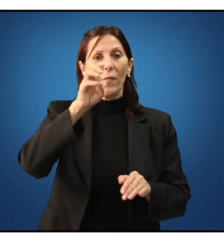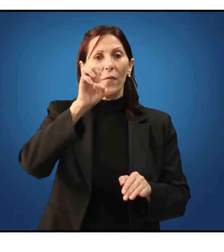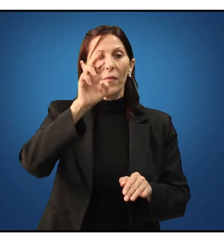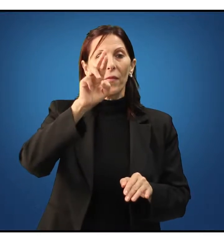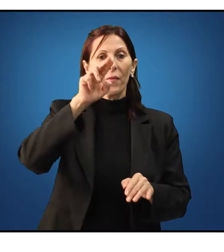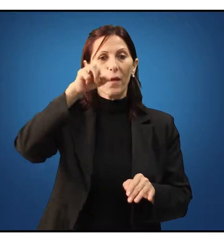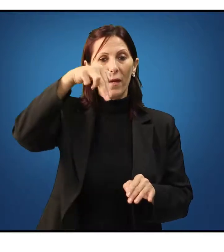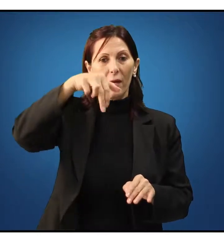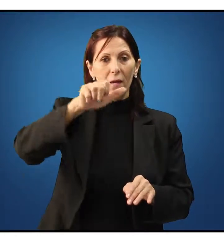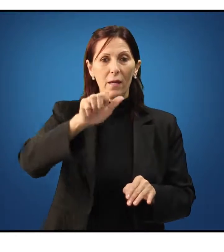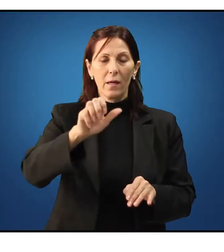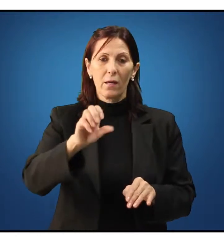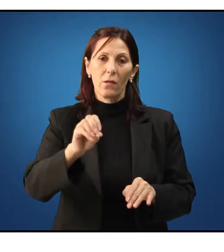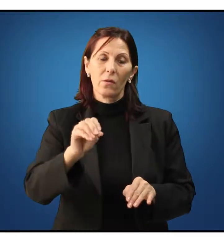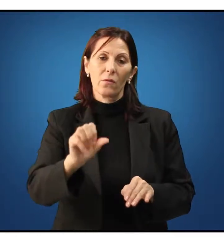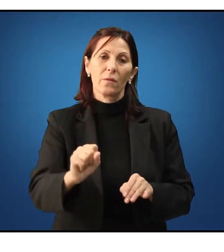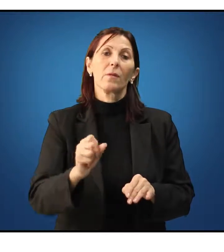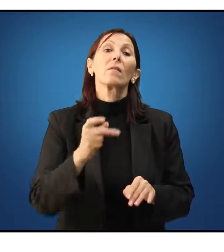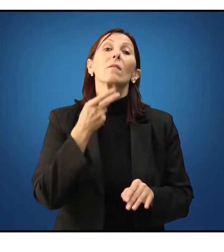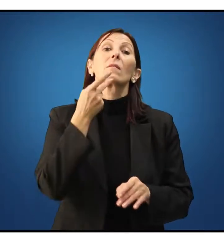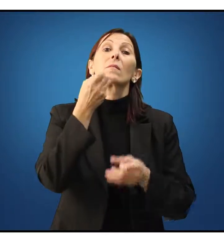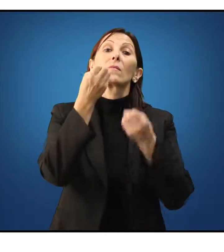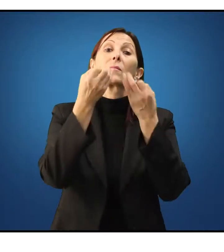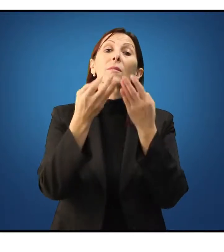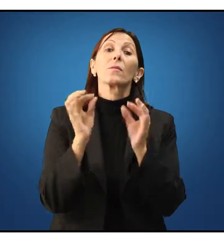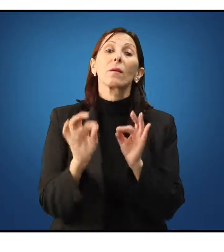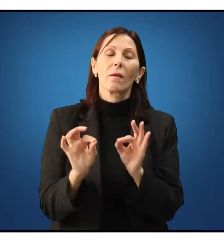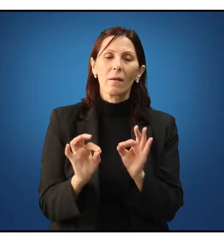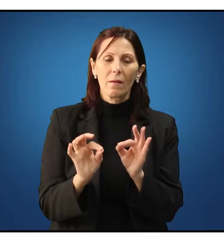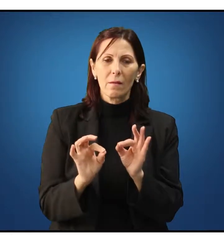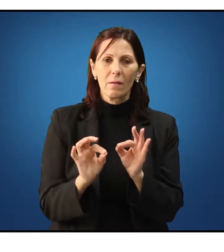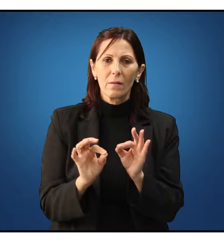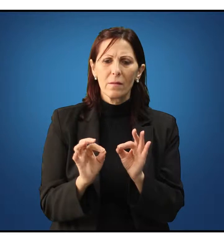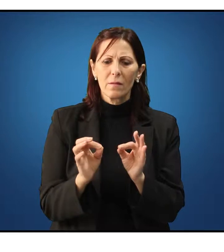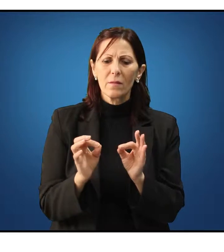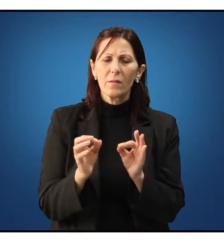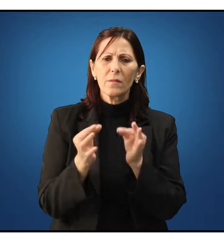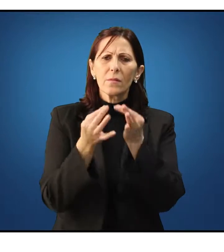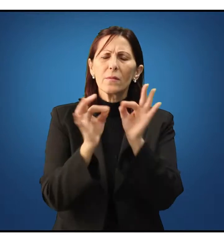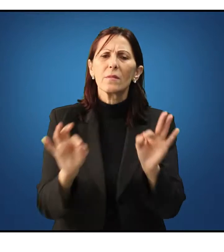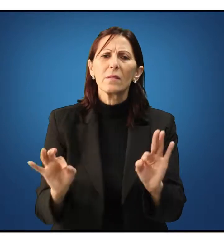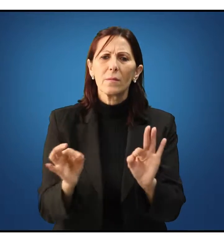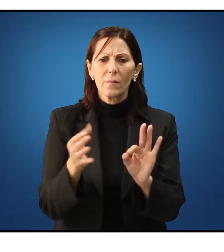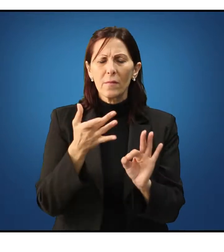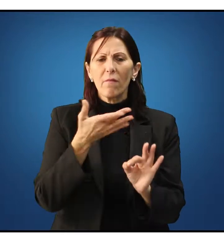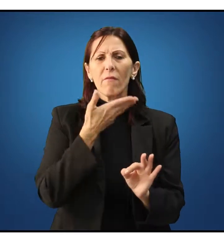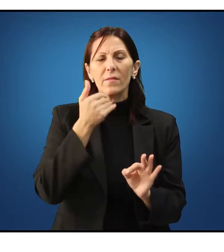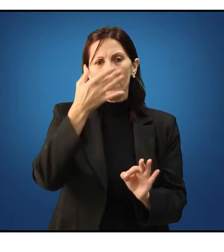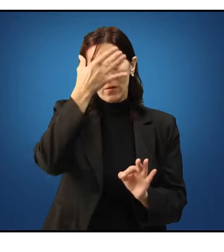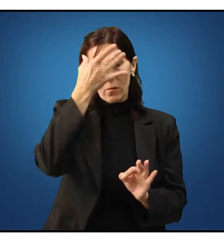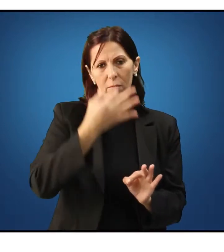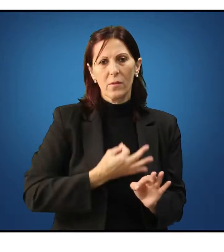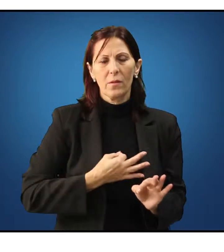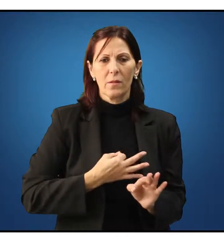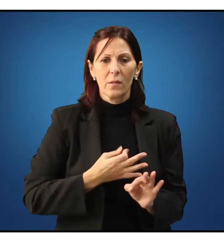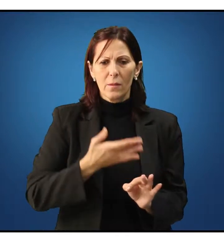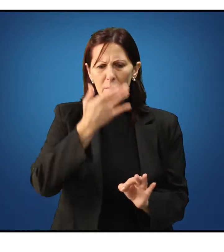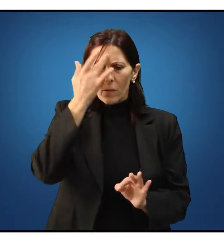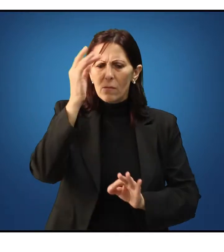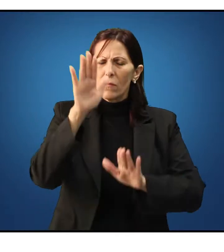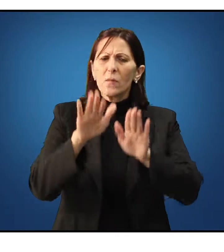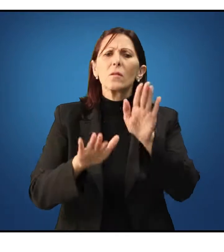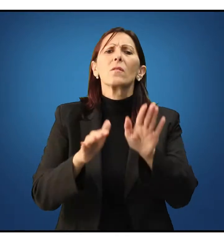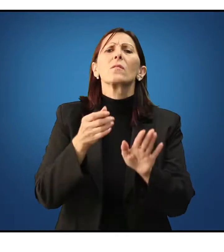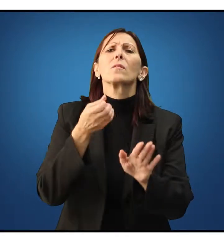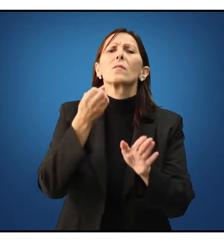vou fazer de forma um pouco pejorativa, mas para facilitar a compreensão. Os modernos estão